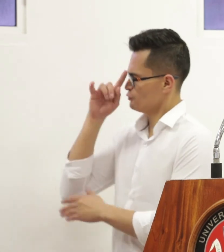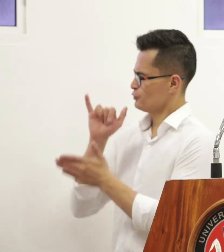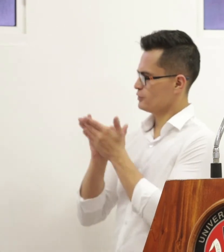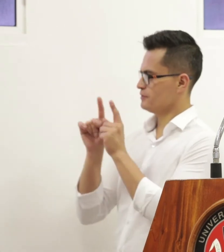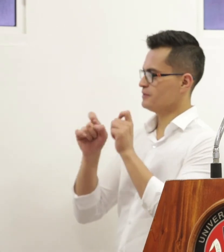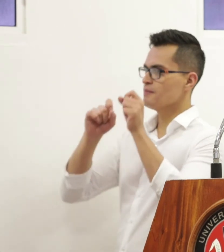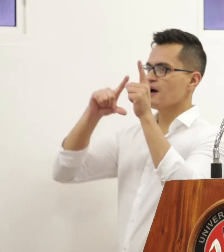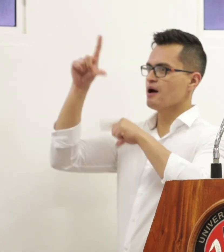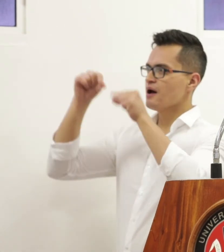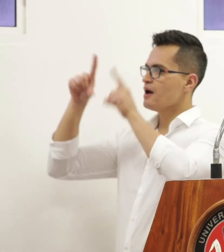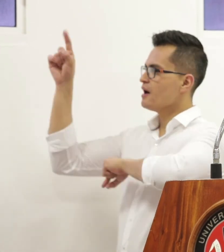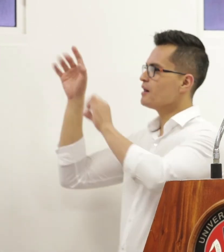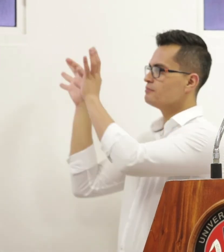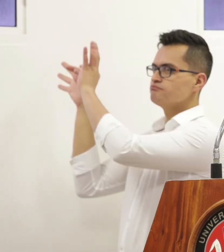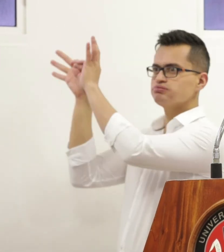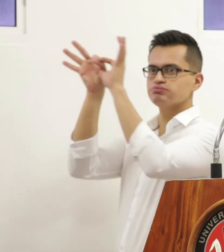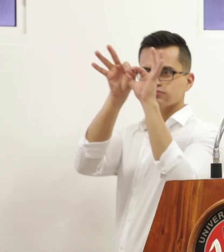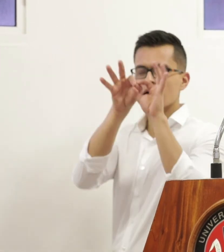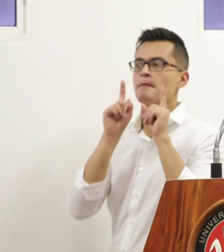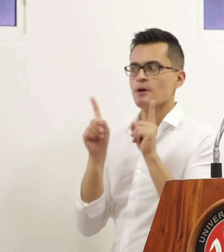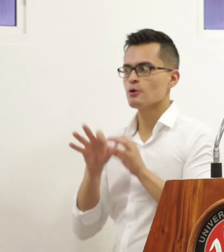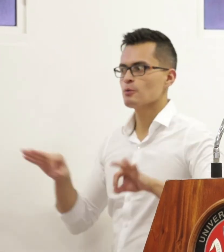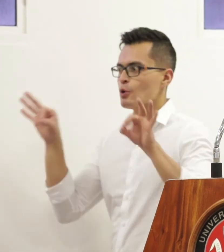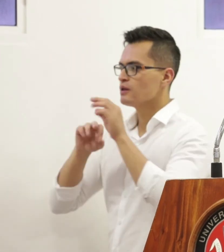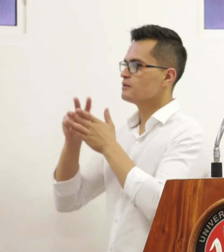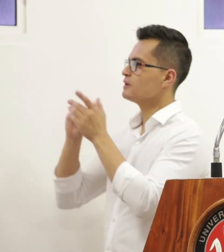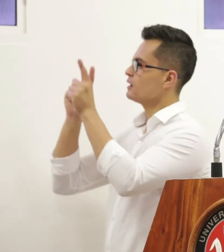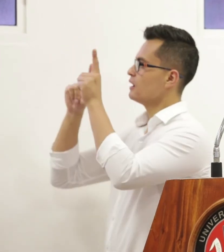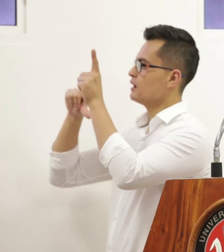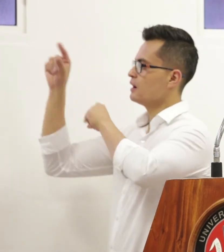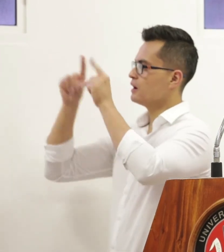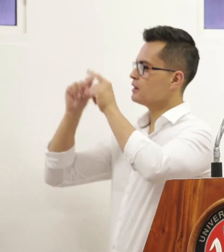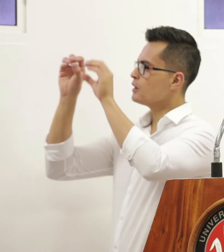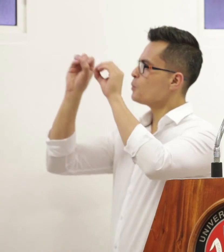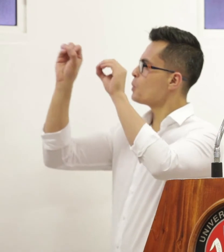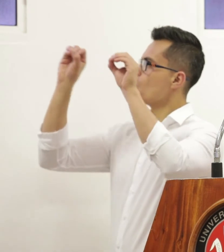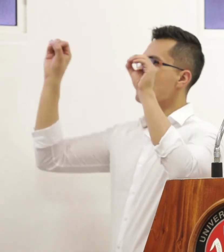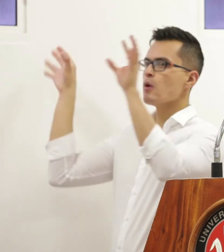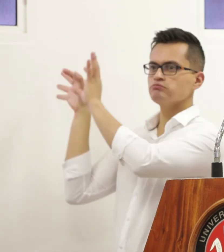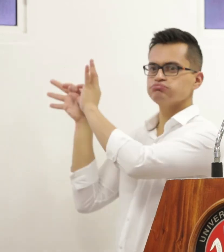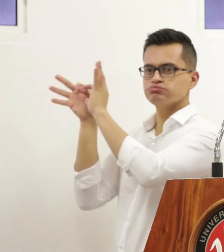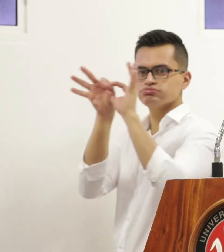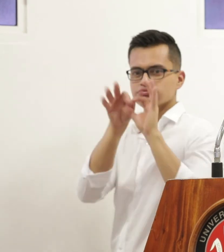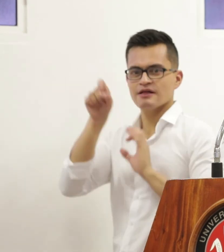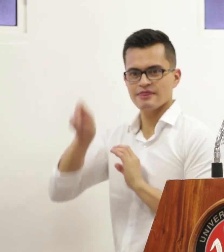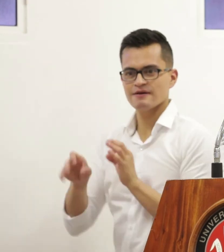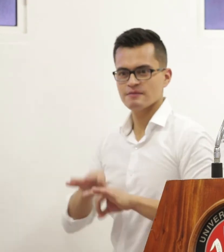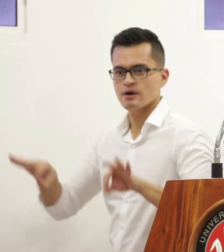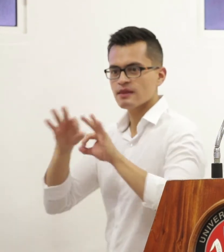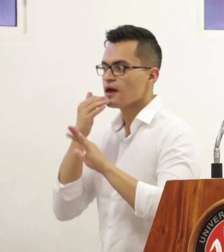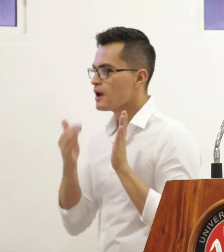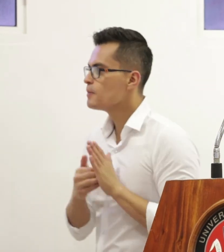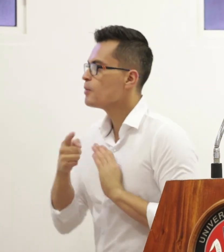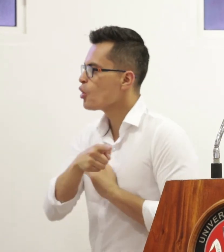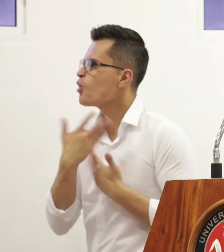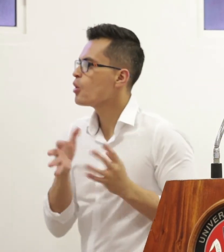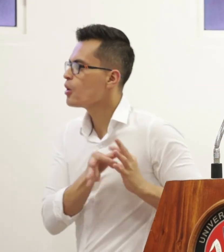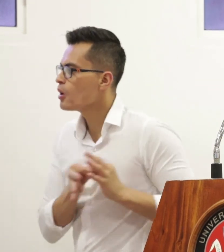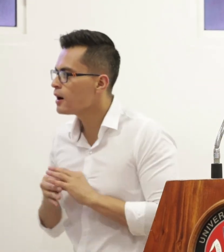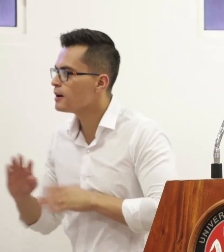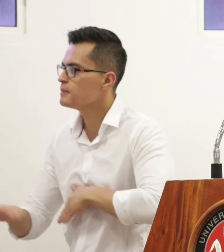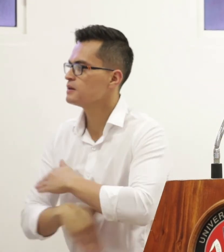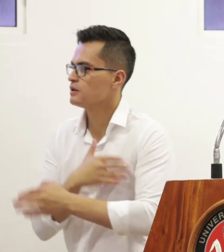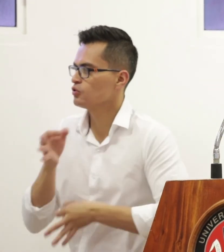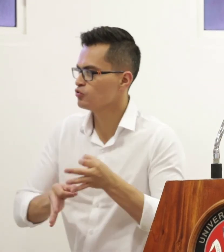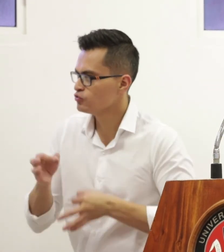los astros. Y estamos en este momento teniendo protagonistas como el Ministerio de Justicia, como las altas cortes,